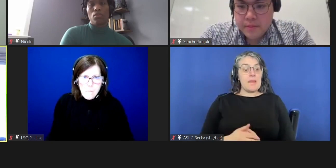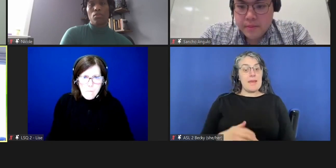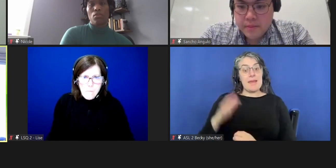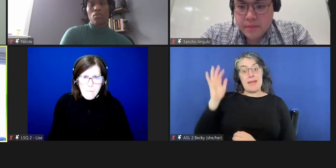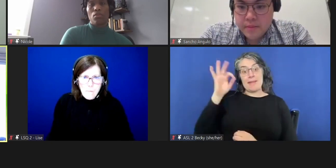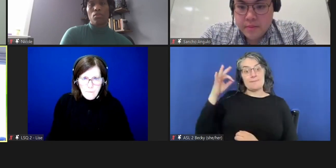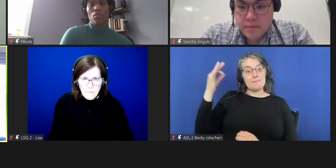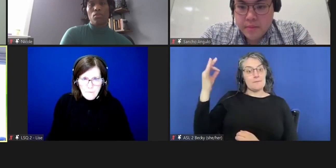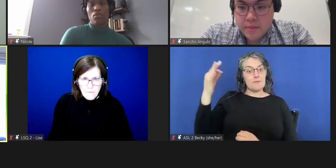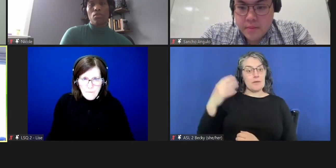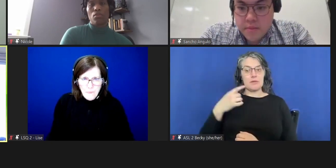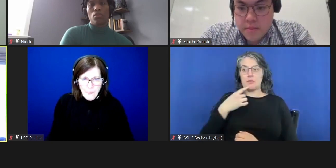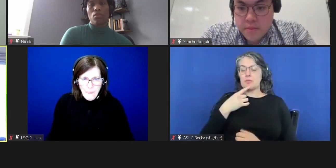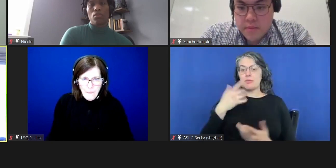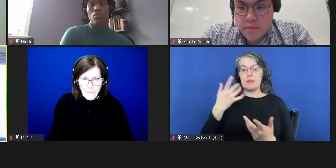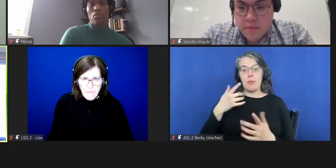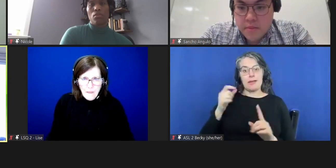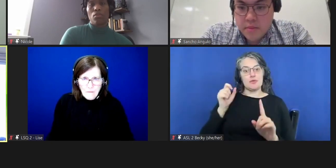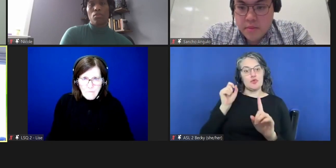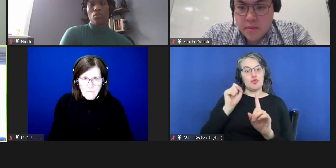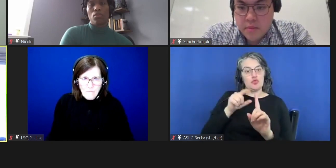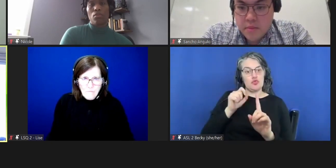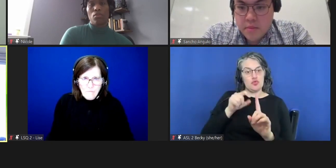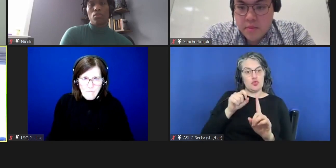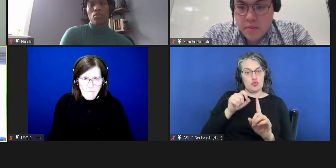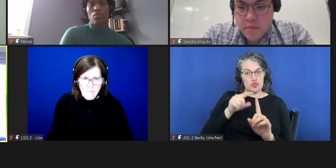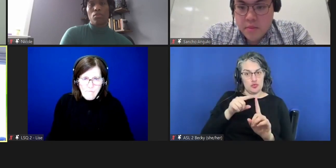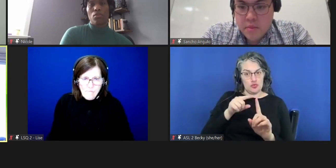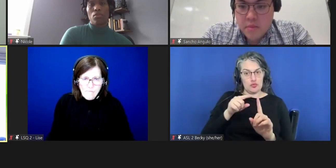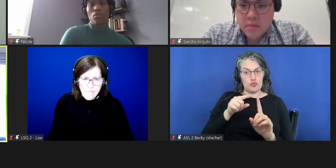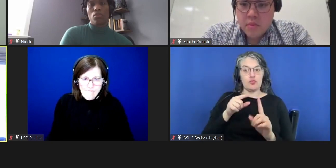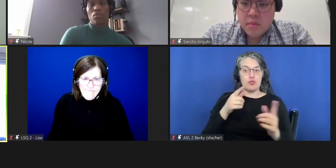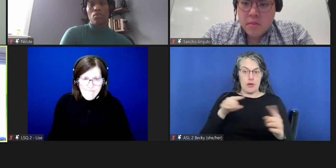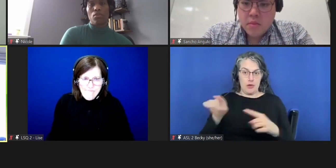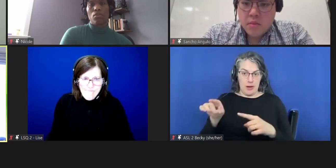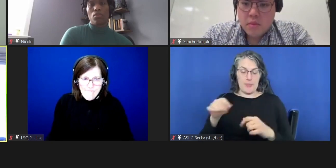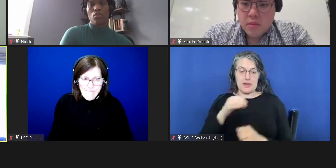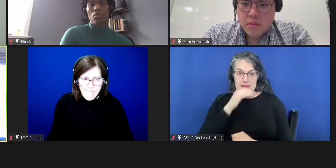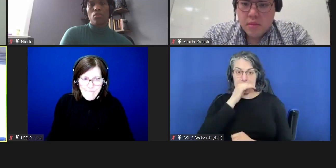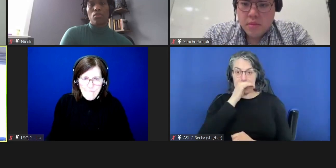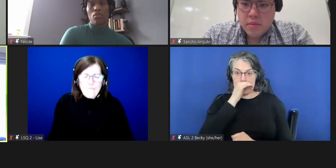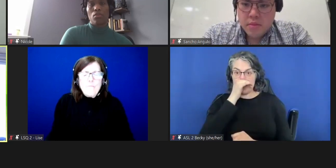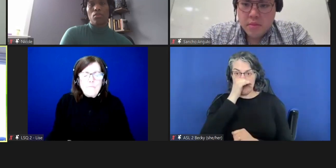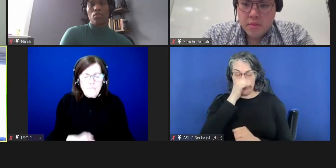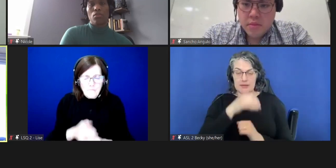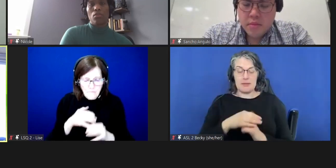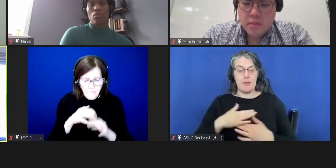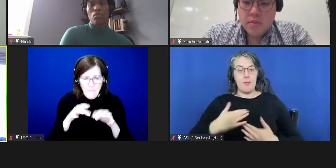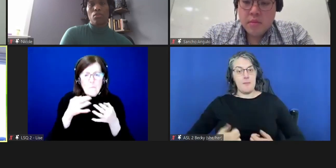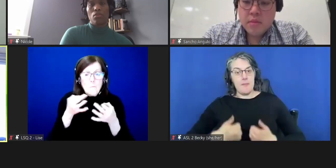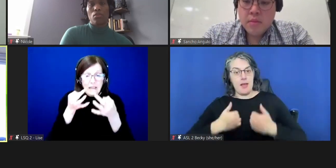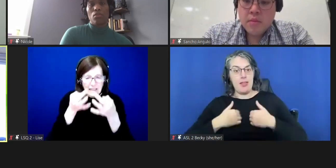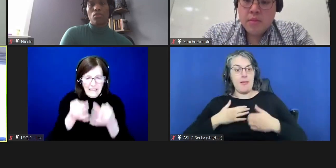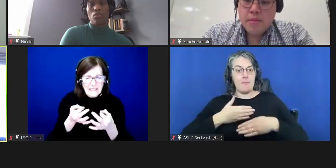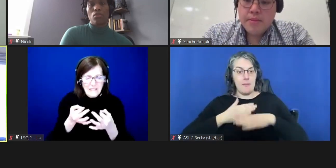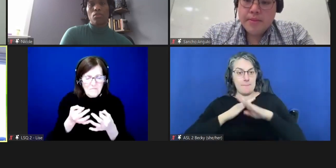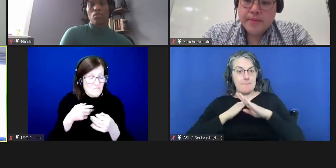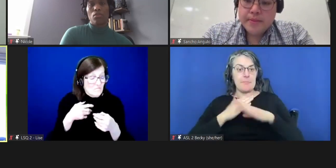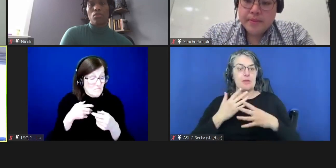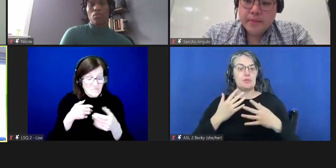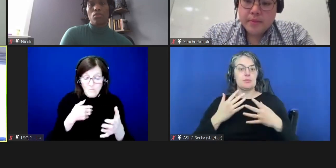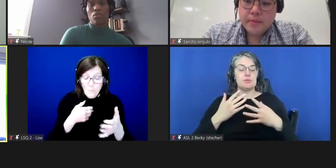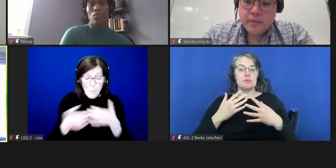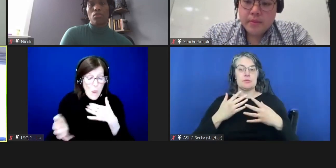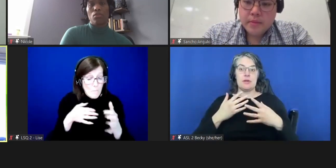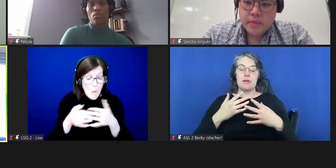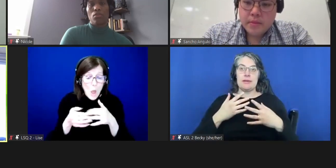there's I'm going to succeed despite all of my. Et j'ai décidé que j'allais réussir en dépit de tout. C'est